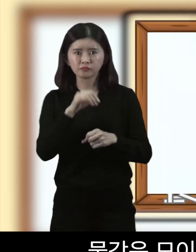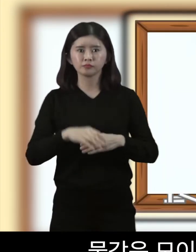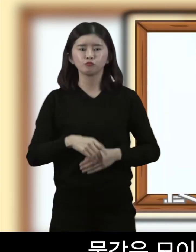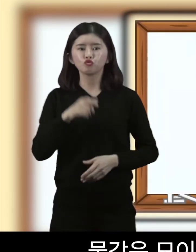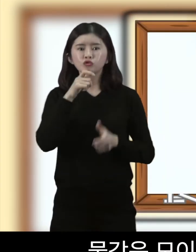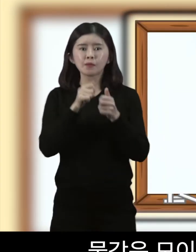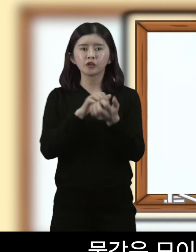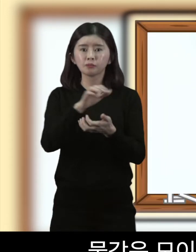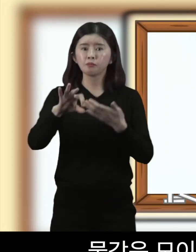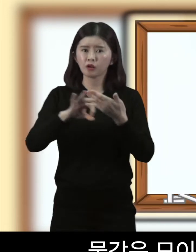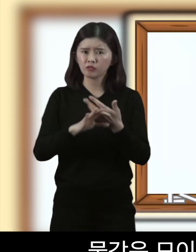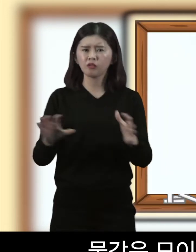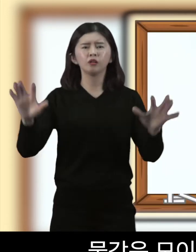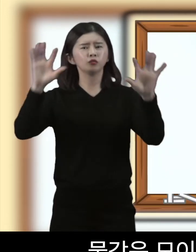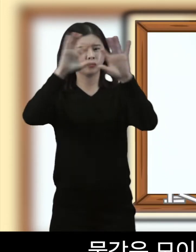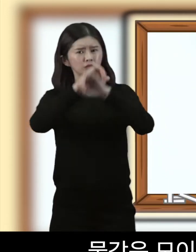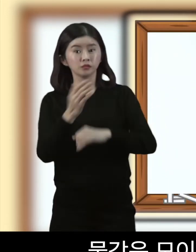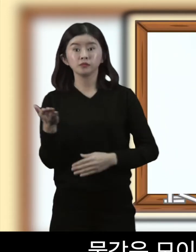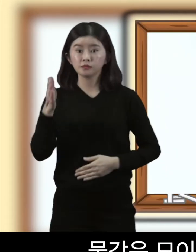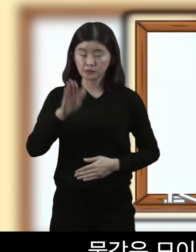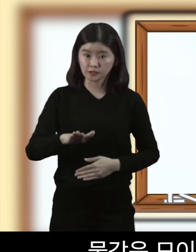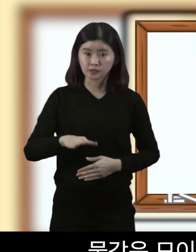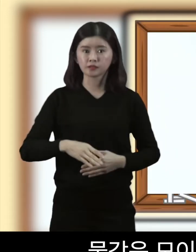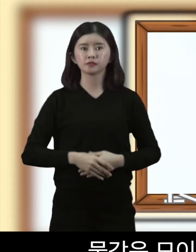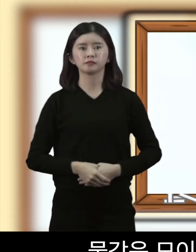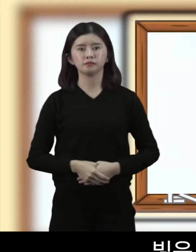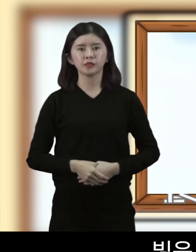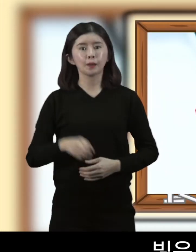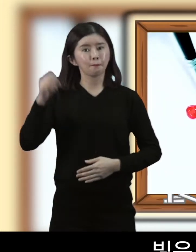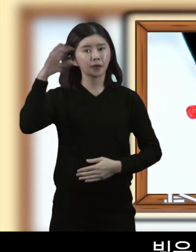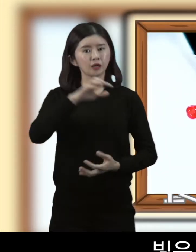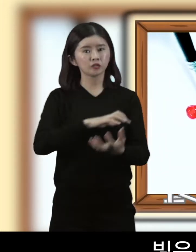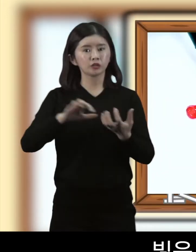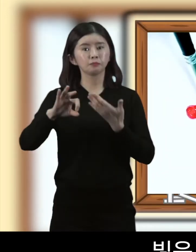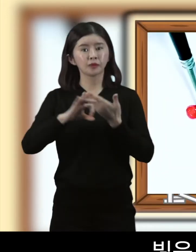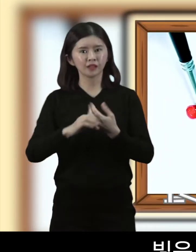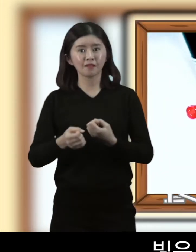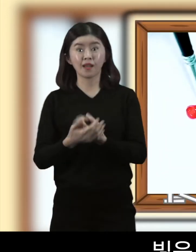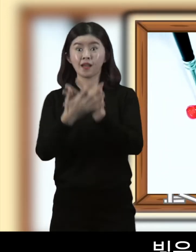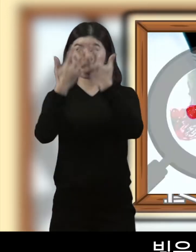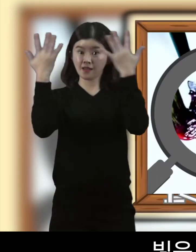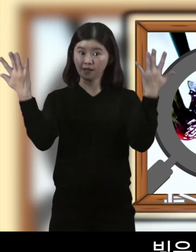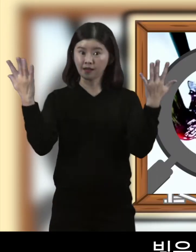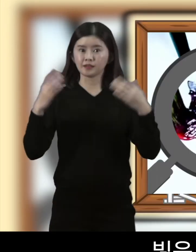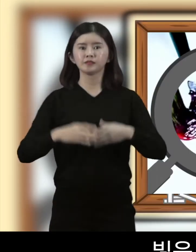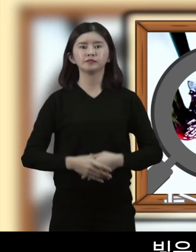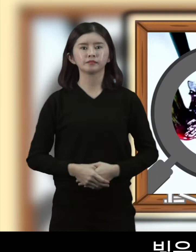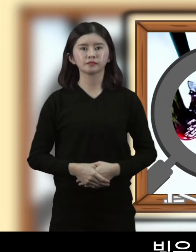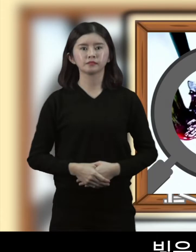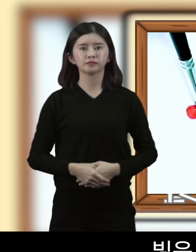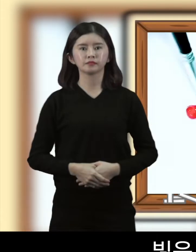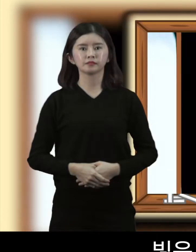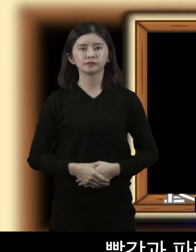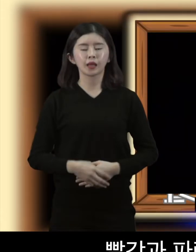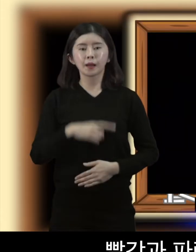물감은 모이면 모일수록 어두워지지만 빛은 모일수록 밝아지죠